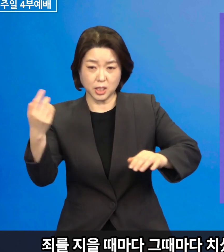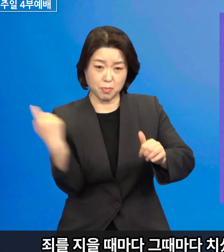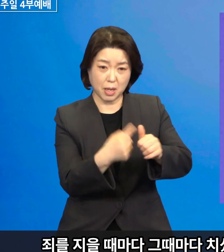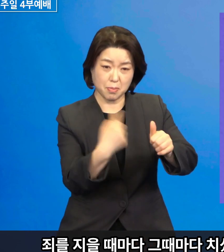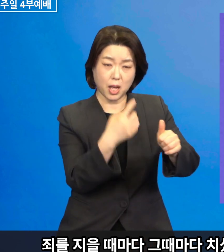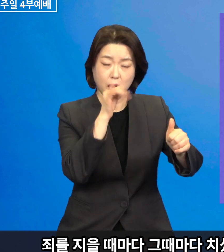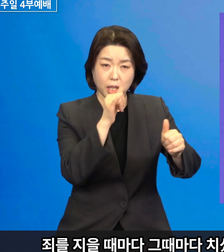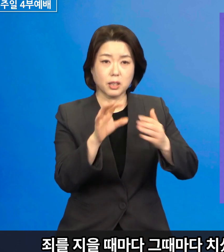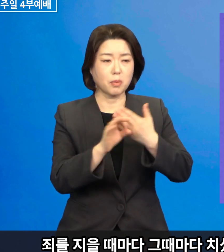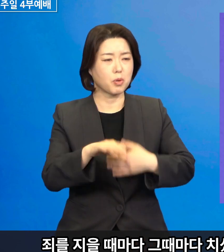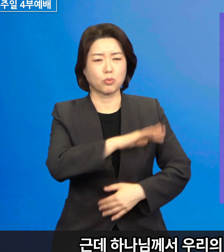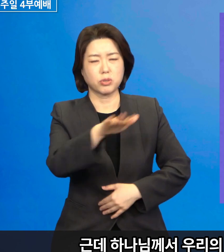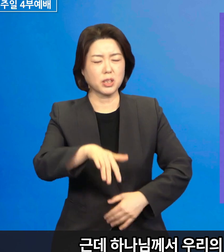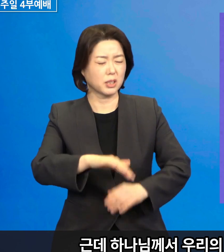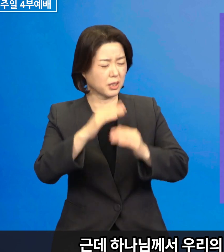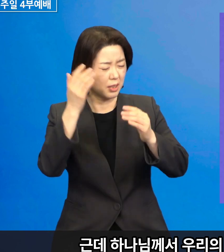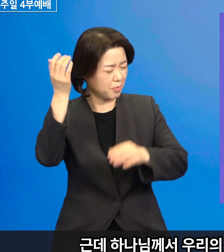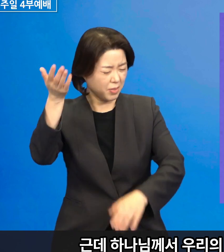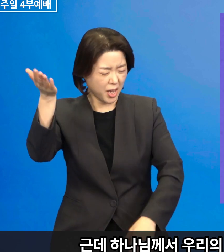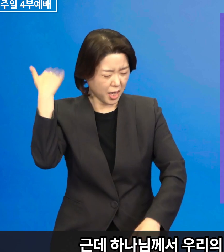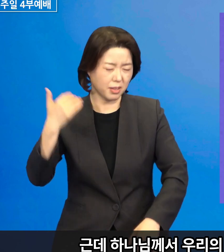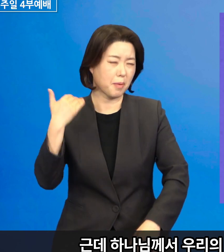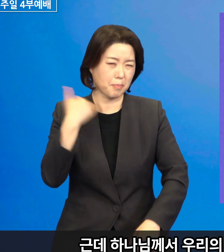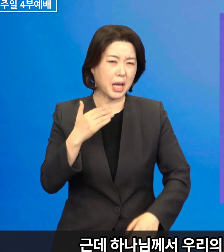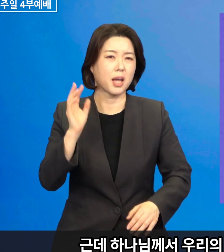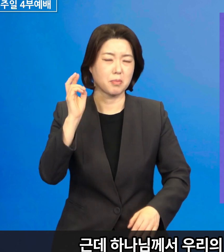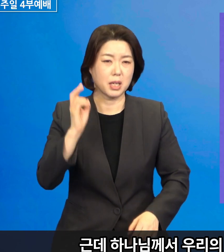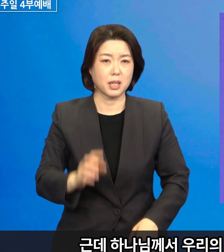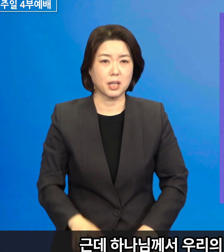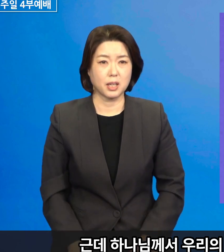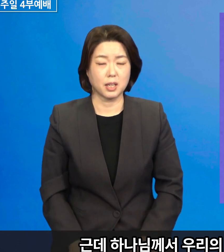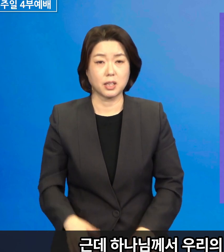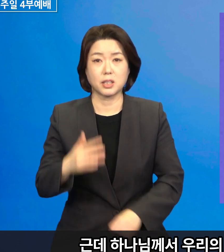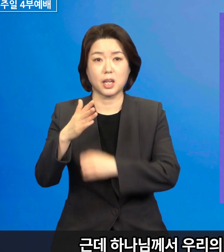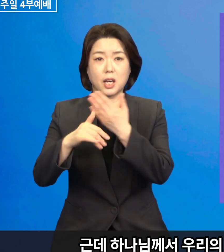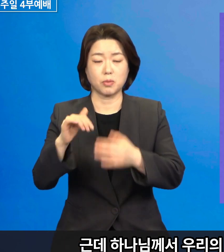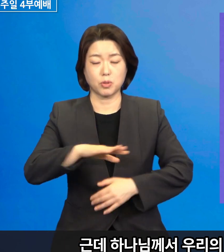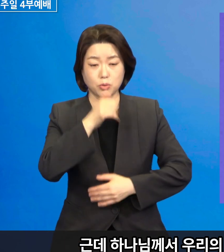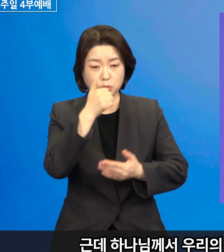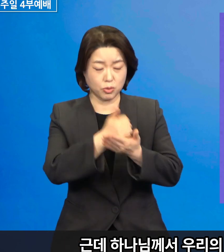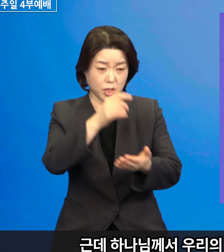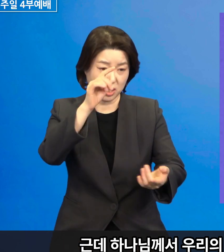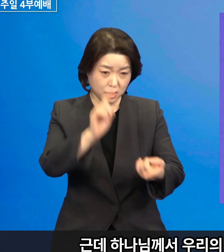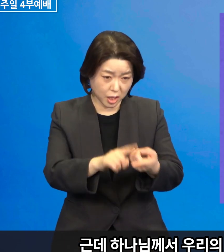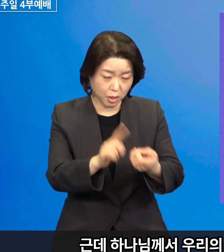끝났어요. 근데 하나님께서 우리 죄를 그대로 갚지 않으셨다.